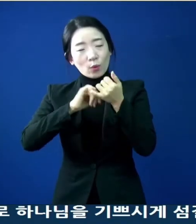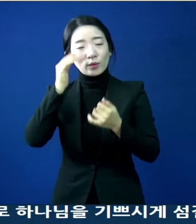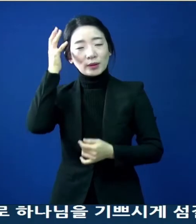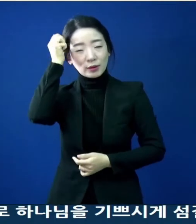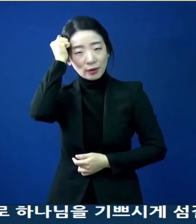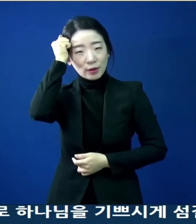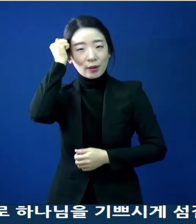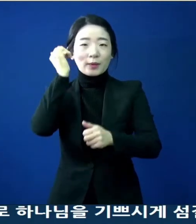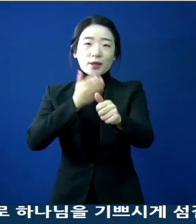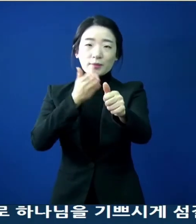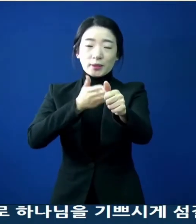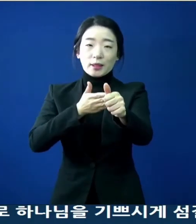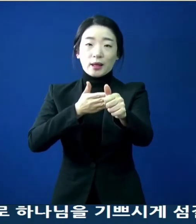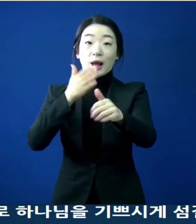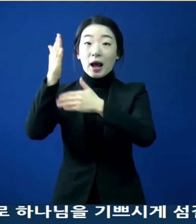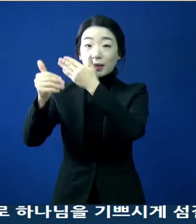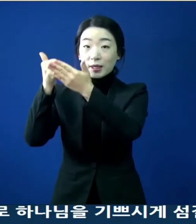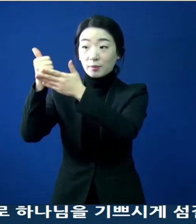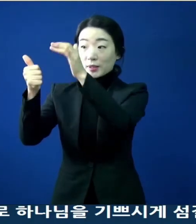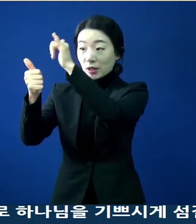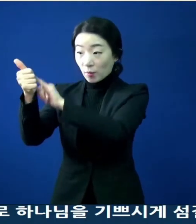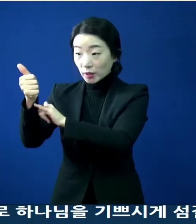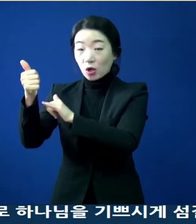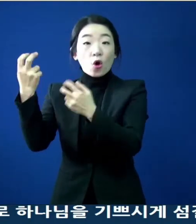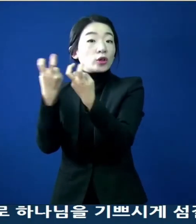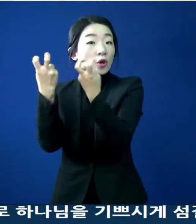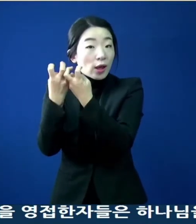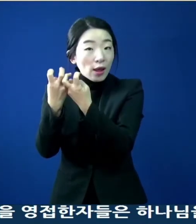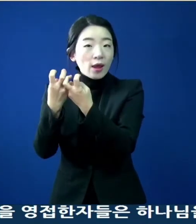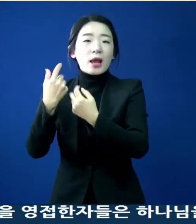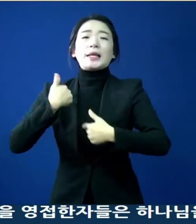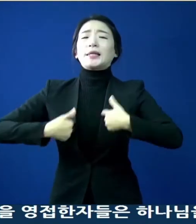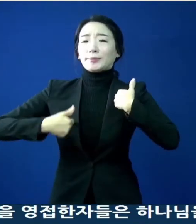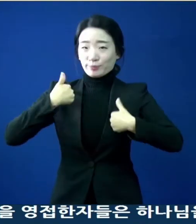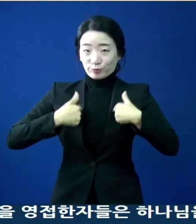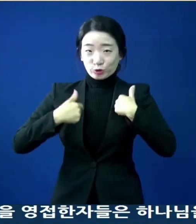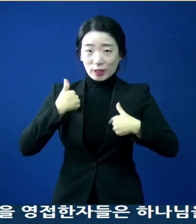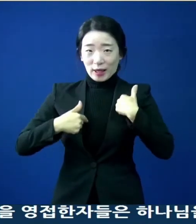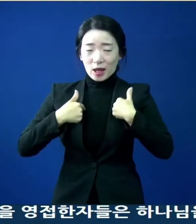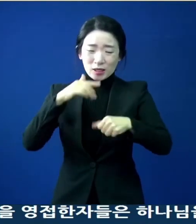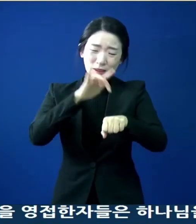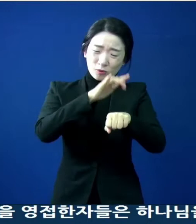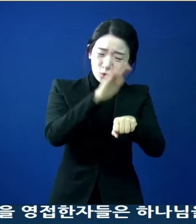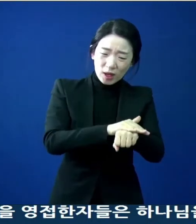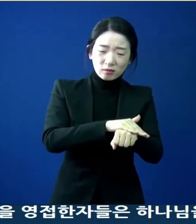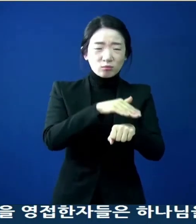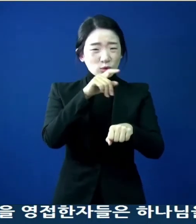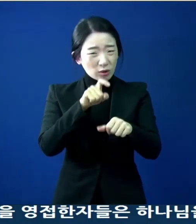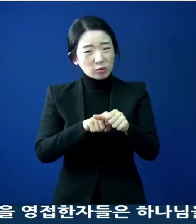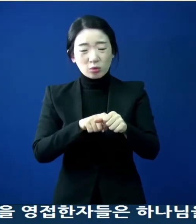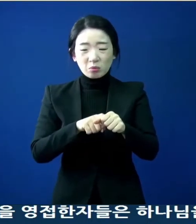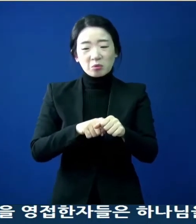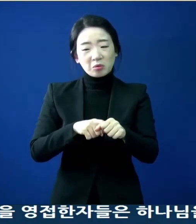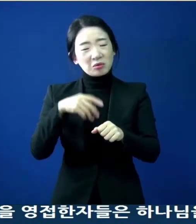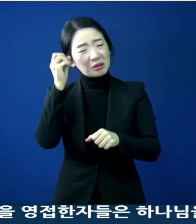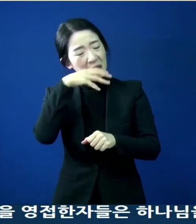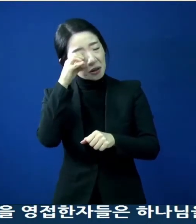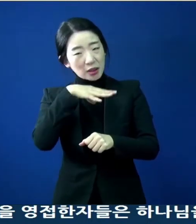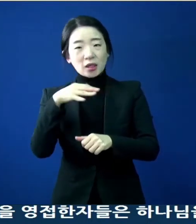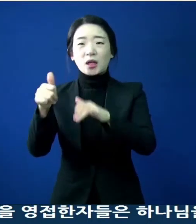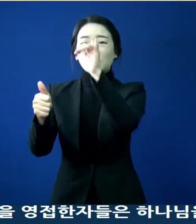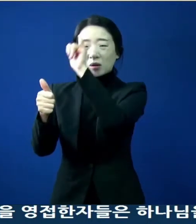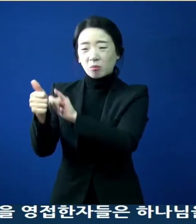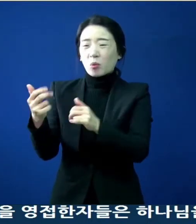섬긴다고요? 기쁘게 섬기는 겁니다. 형식적으로 섬기는 것이 아니라, 습관적으로 섬기는 것이 아니라, 어쩔 수